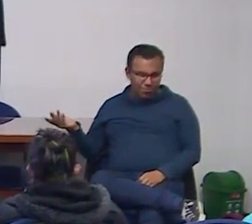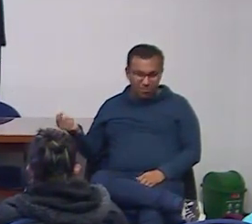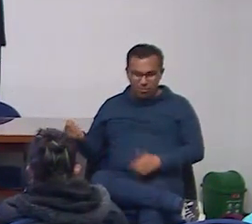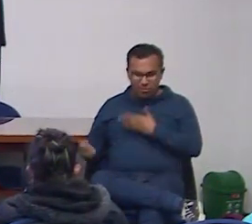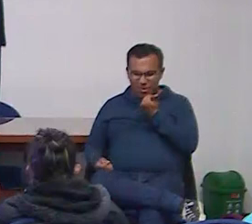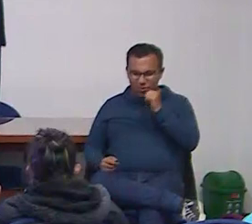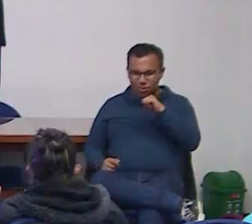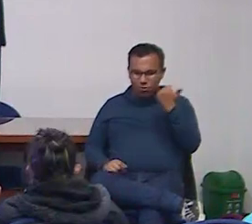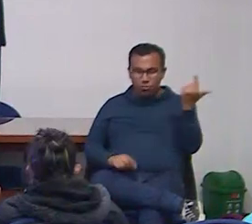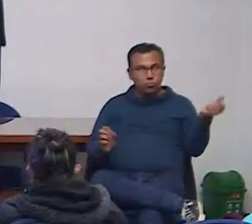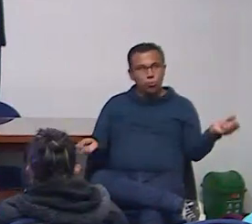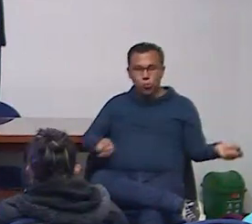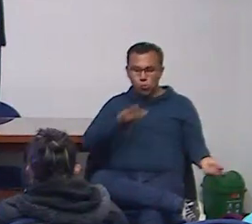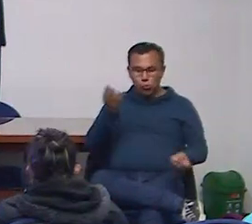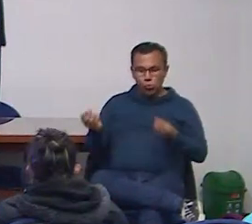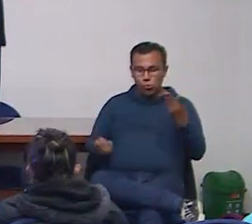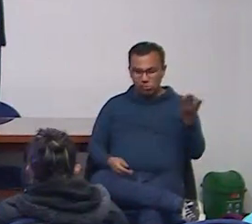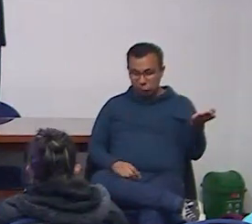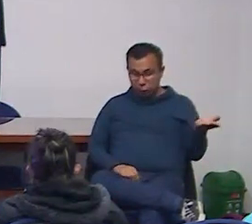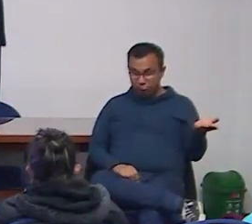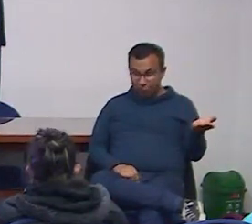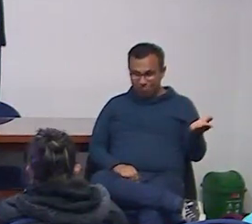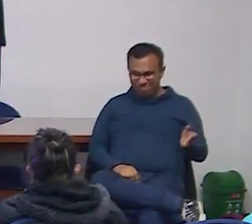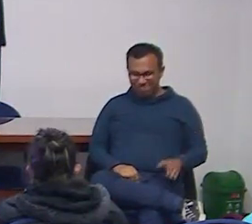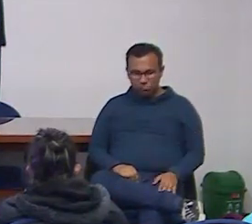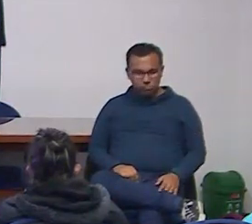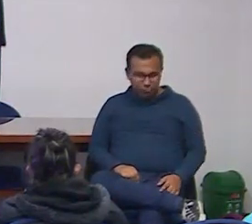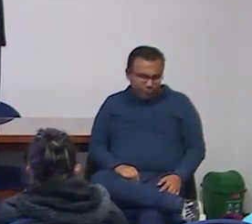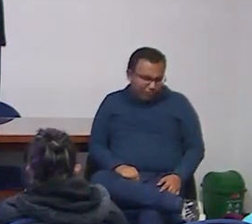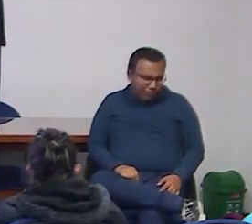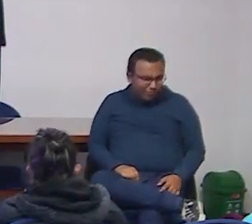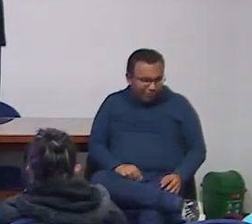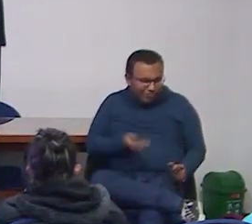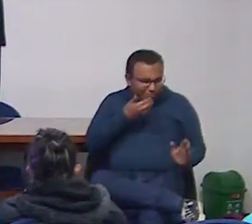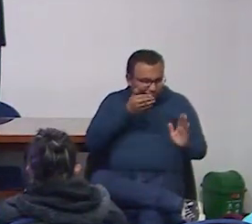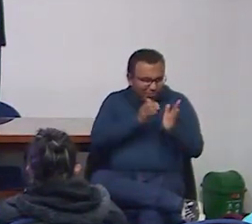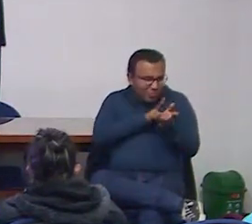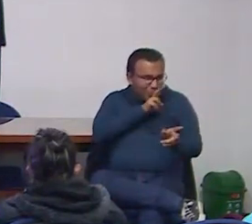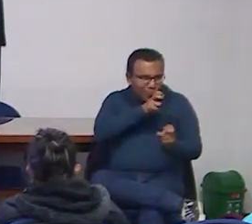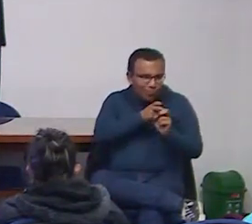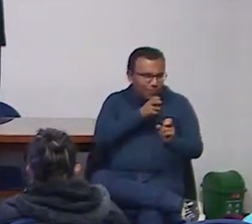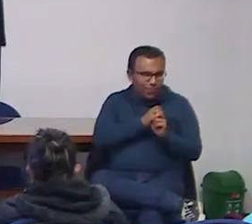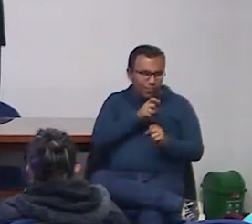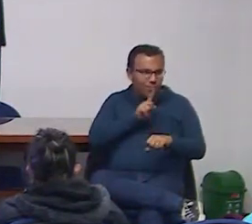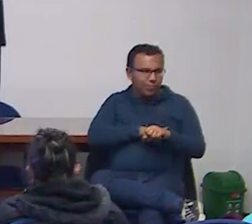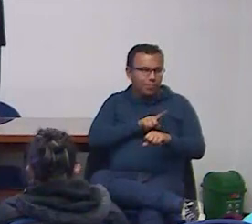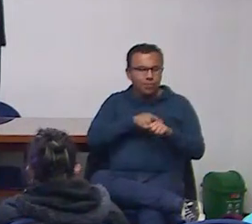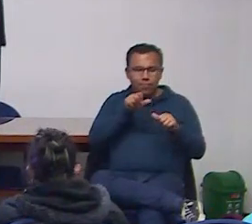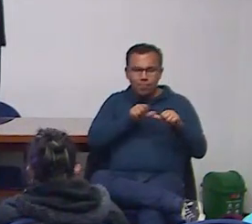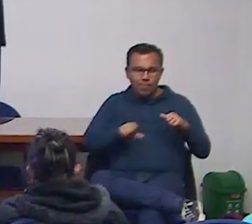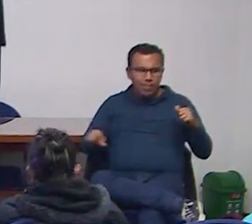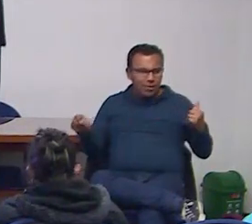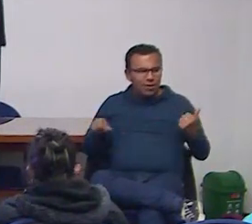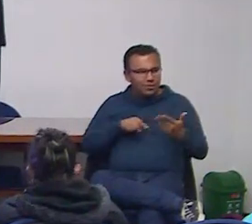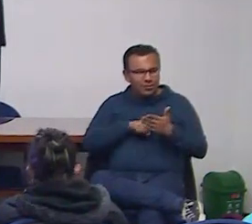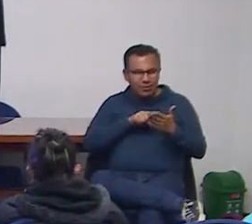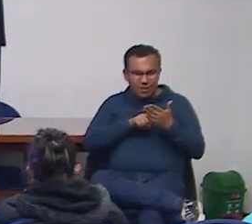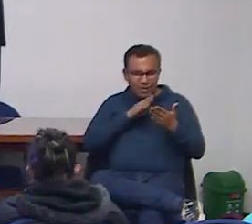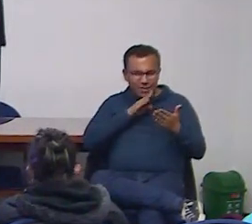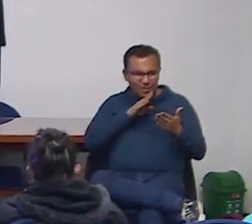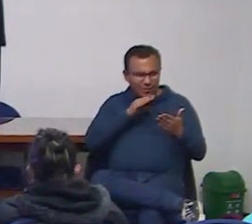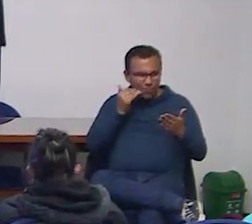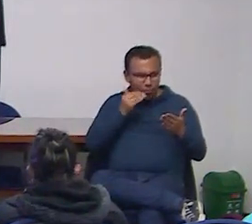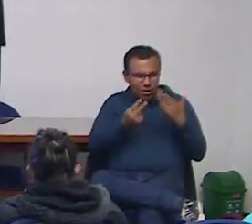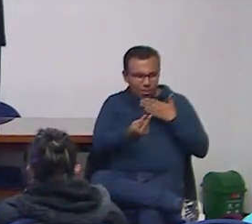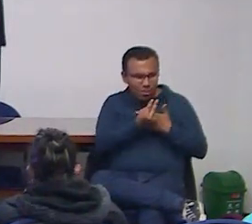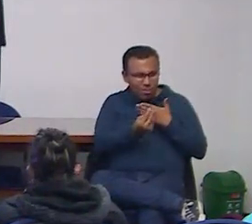coaching que con otro tipo de herramientas pues no Entonces esto es muy complejo pero al mismo tiempo también como les digo la perseverancia